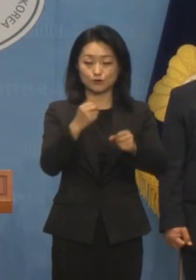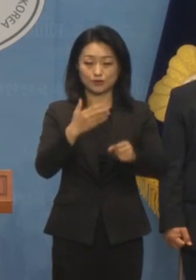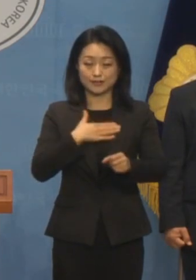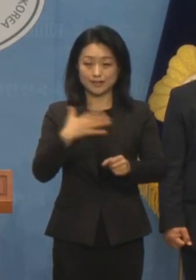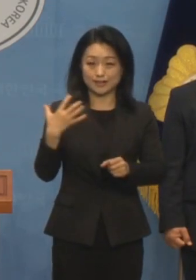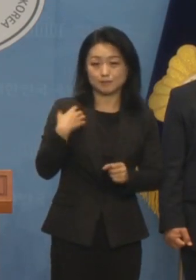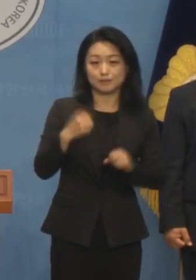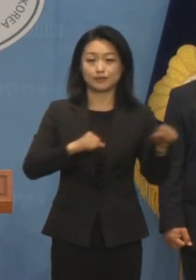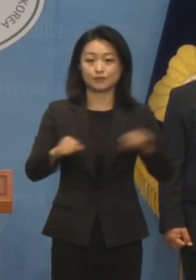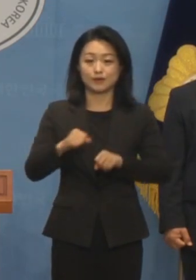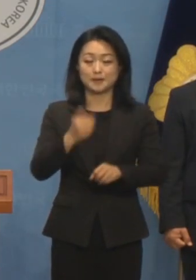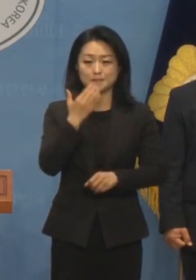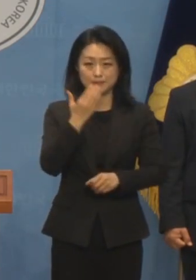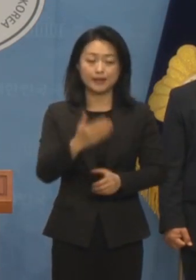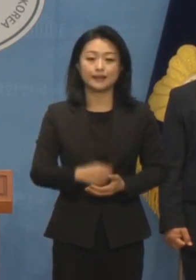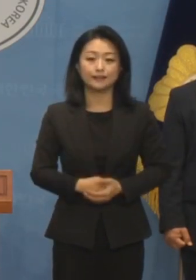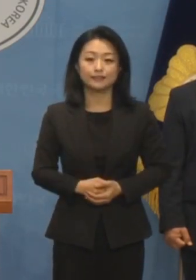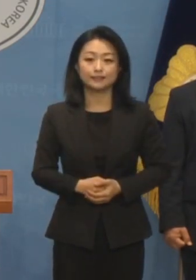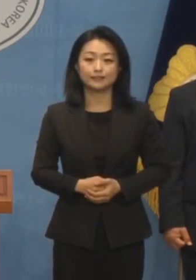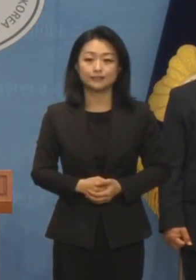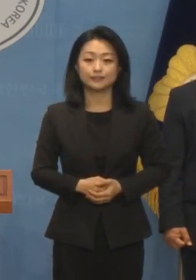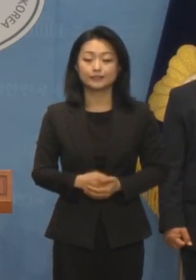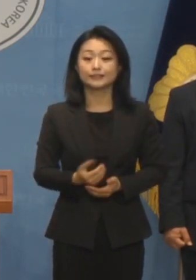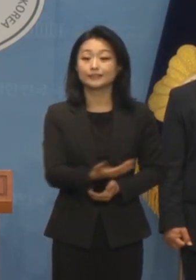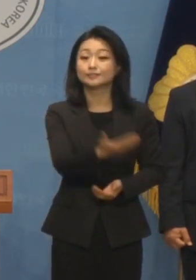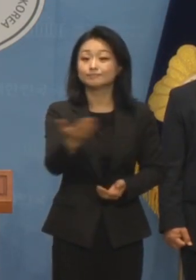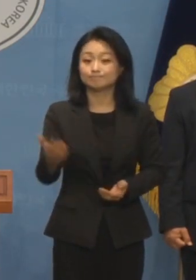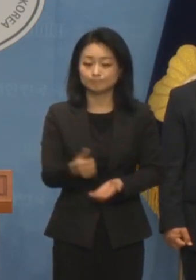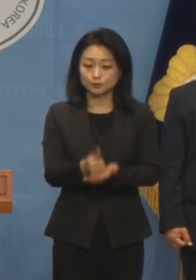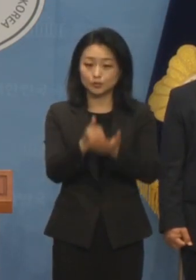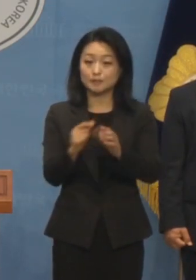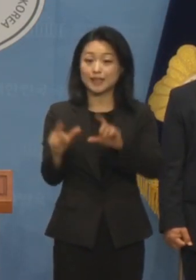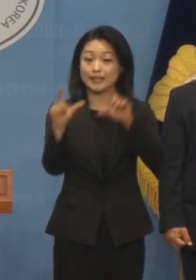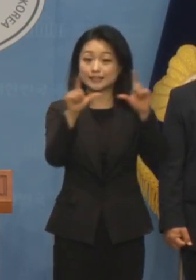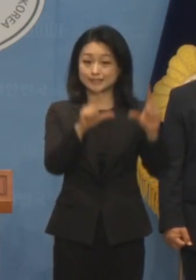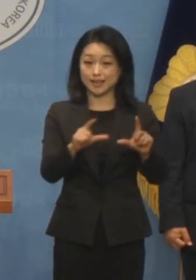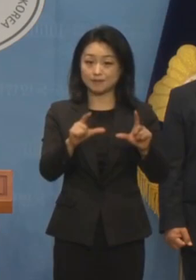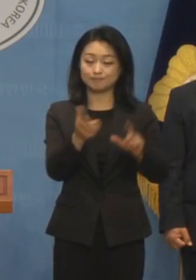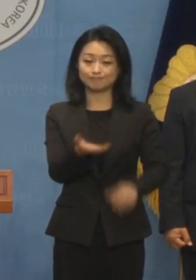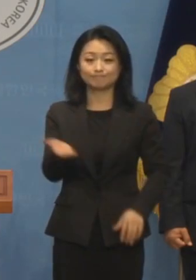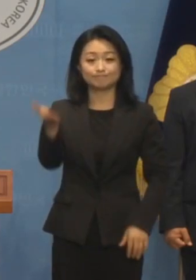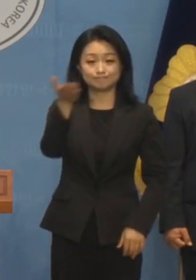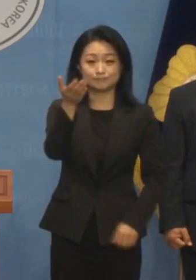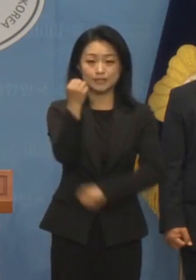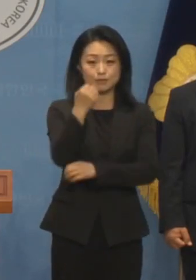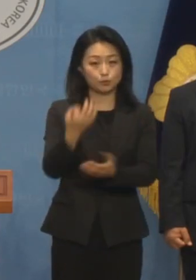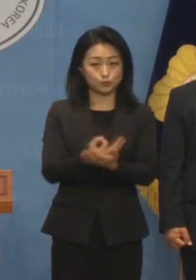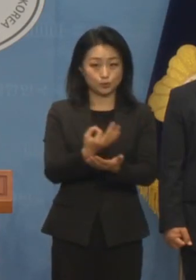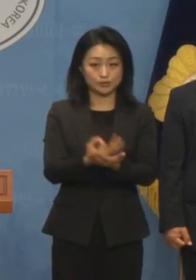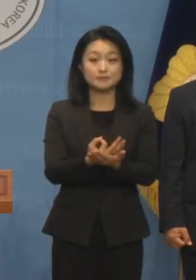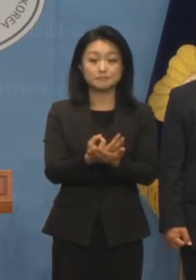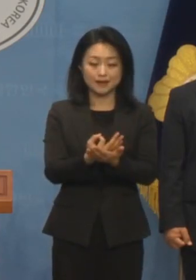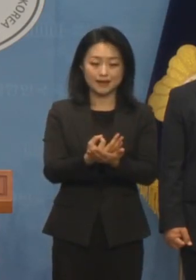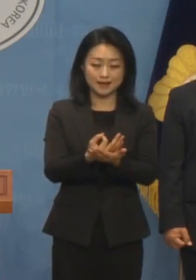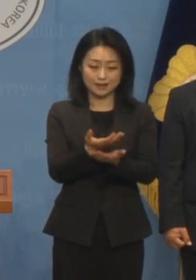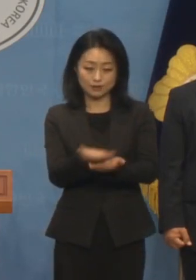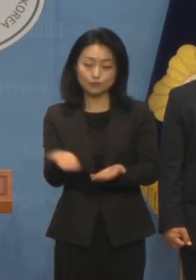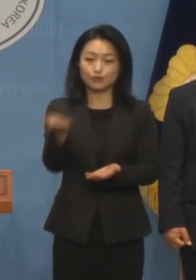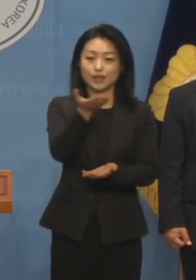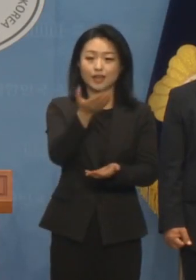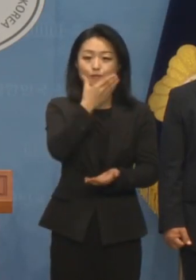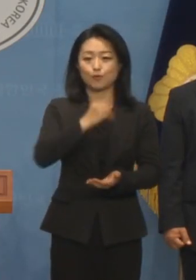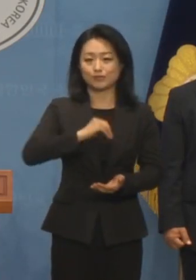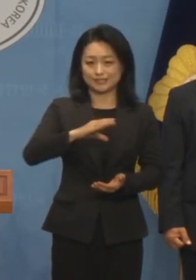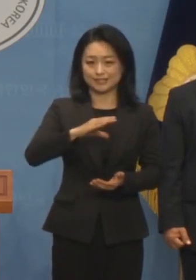역할을 해내겠습니다. 모두를 위한 존엄한 삶의 기준을 높이고 기본소득 위에 든든한 복지가